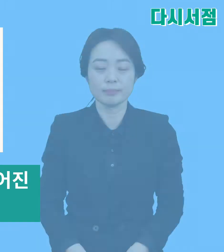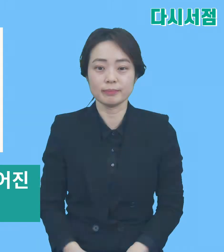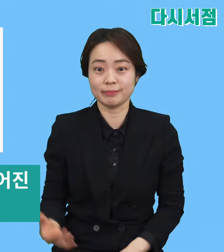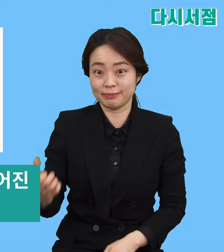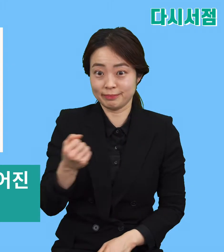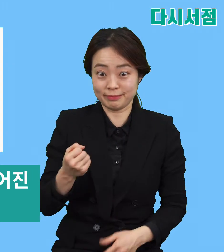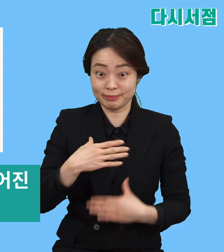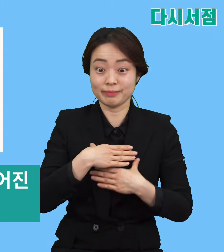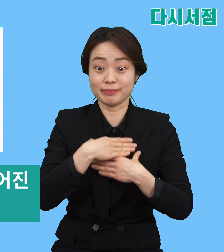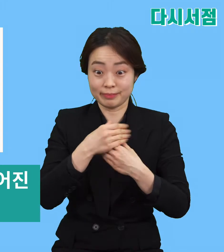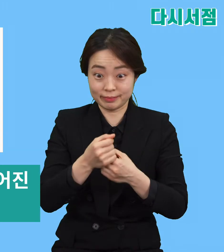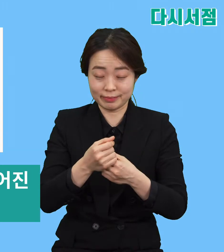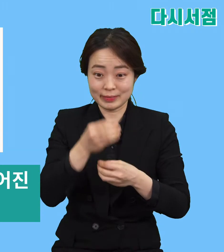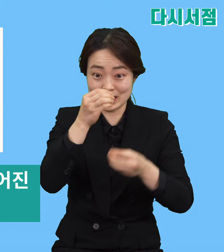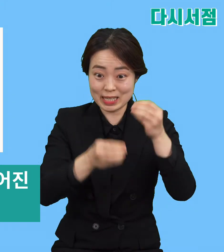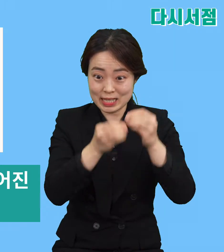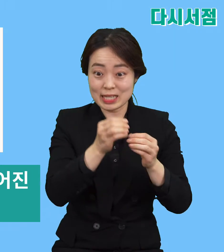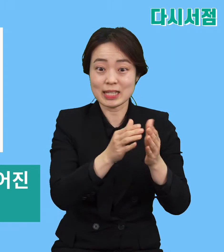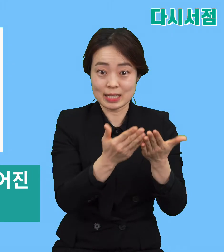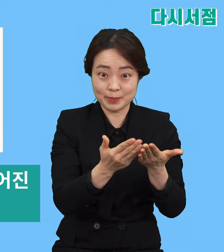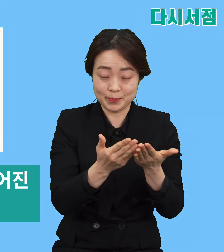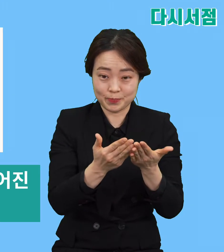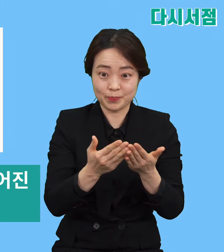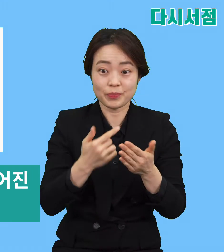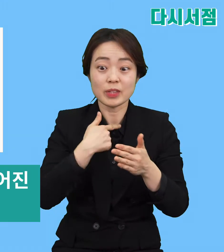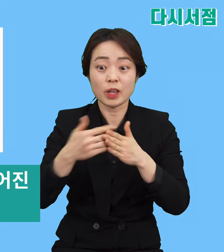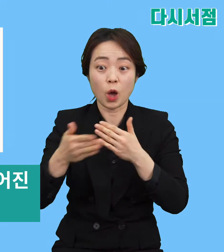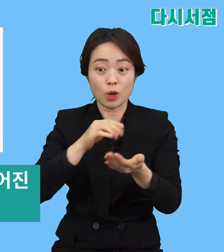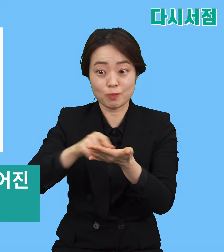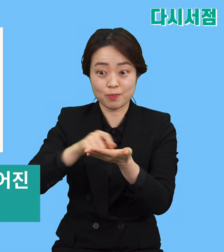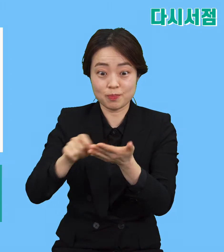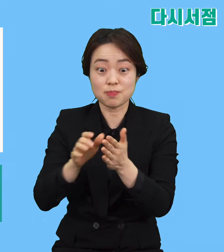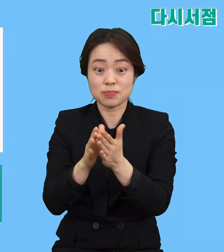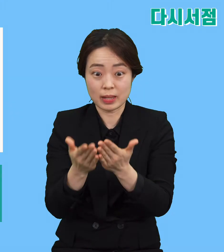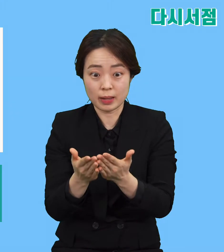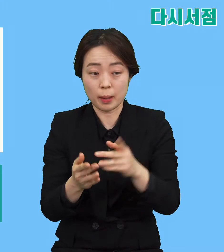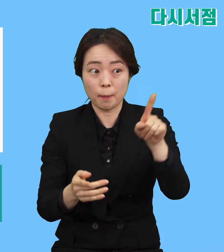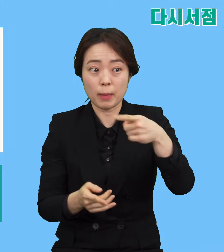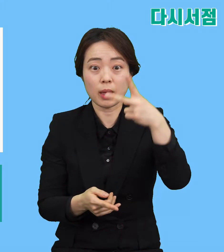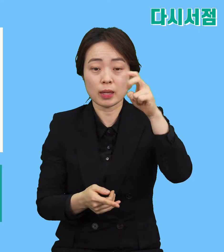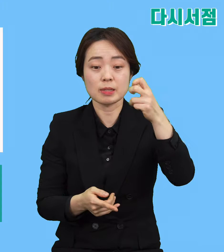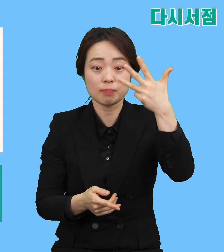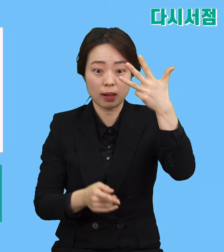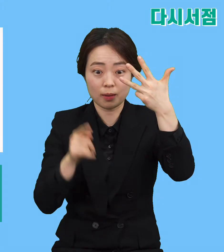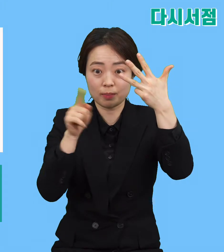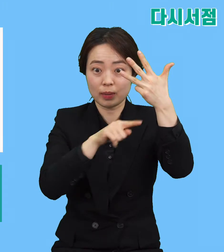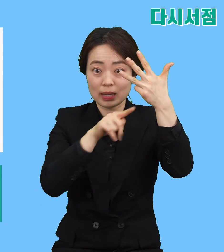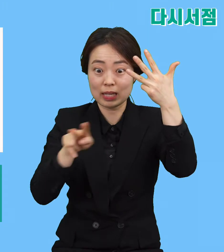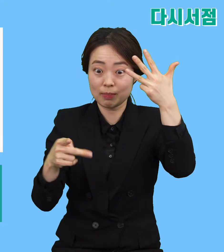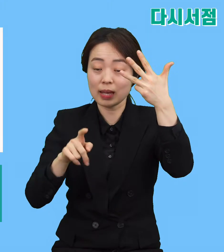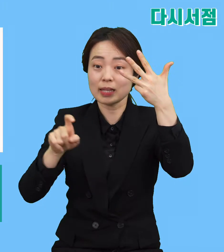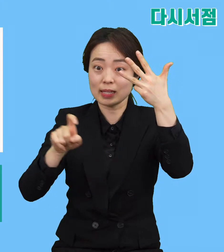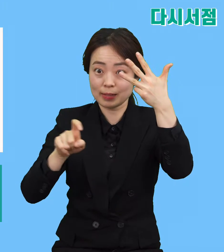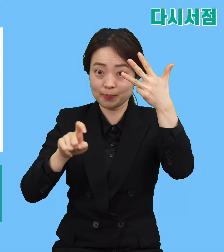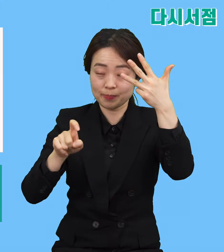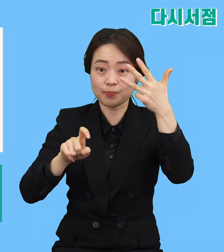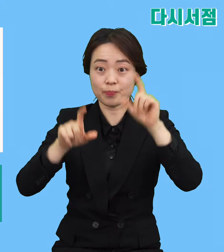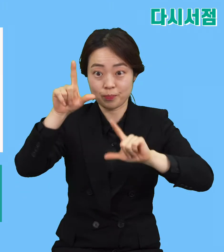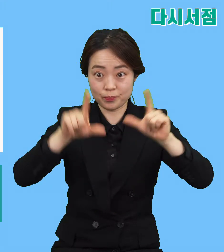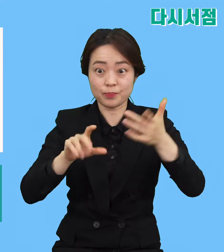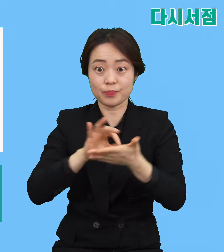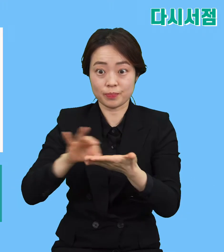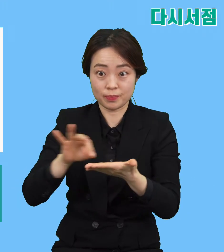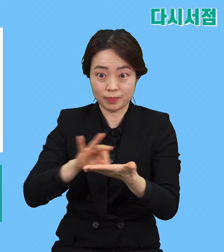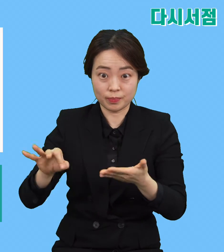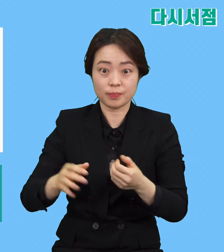가지고 다니기 편하게 만들어진 시집이나 에세이의 경우 128 곱하기 210mm 판형을